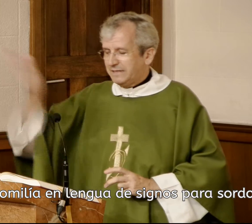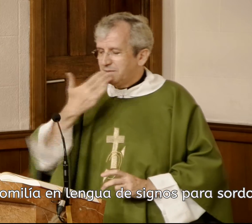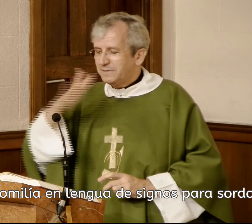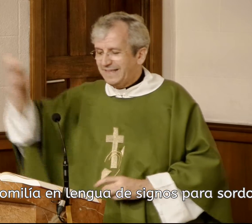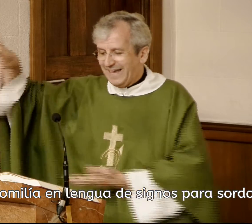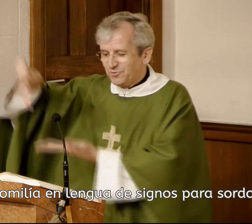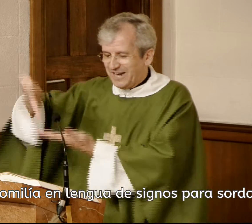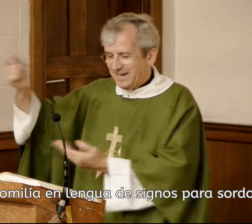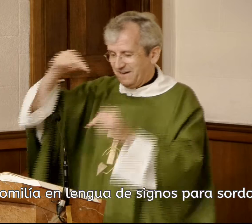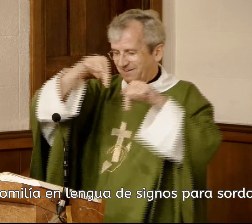de Jerusalén.